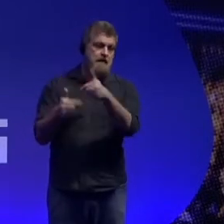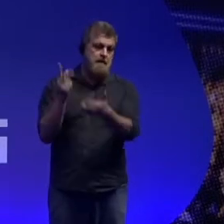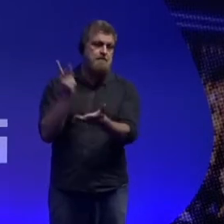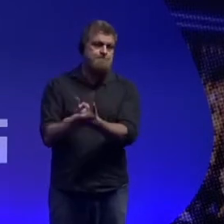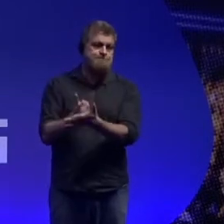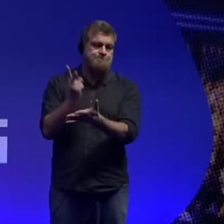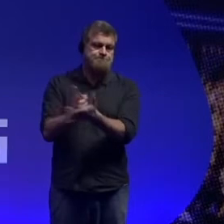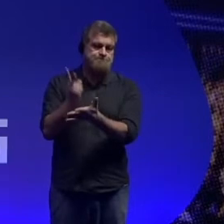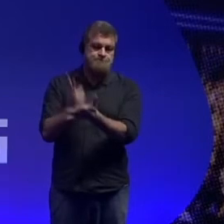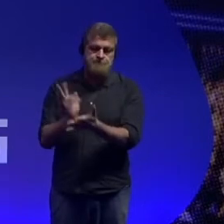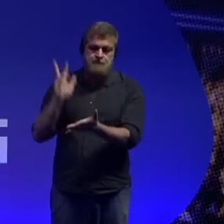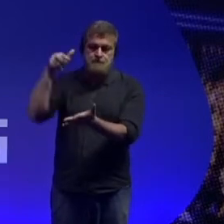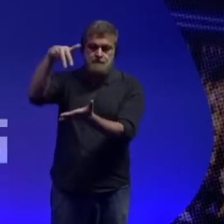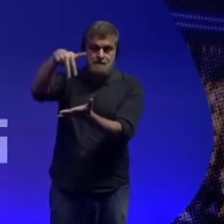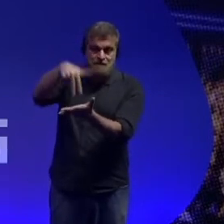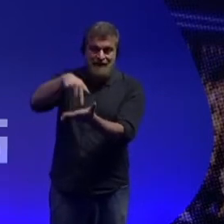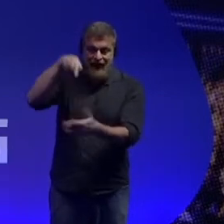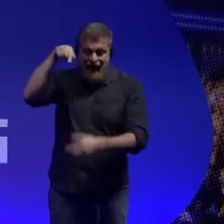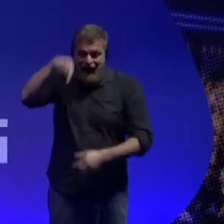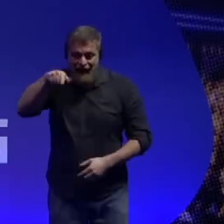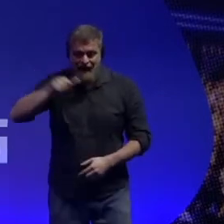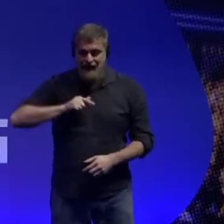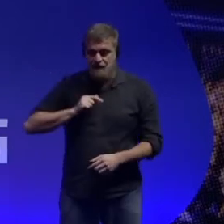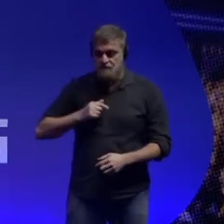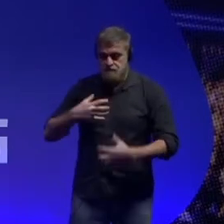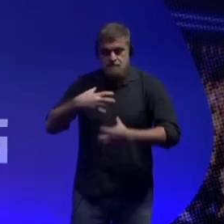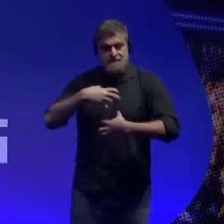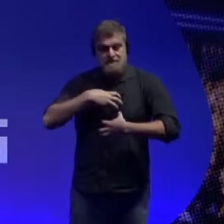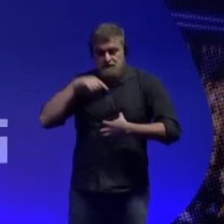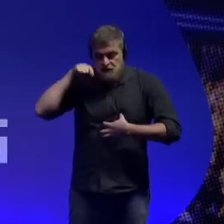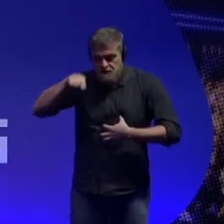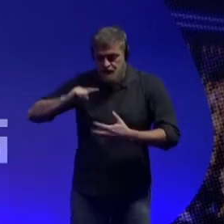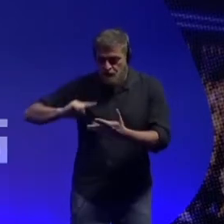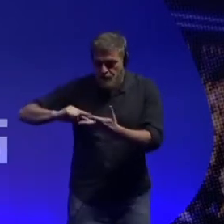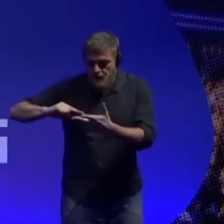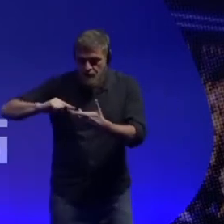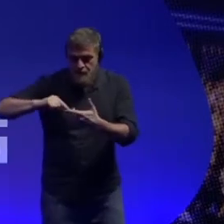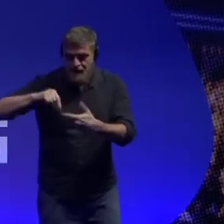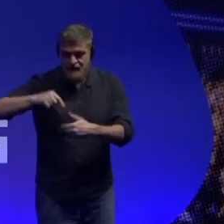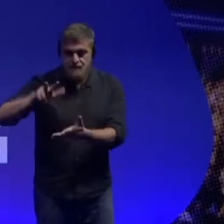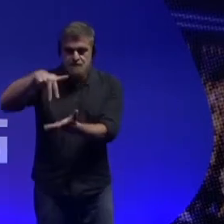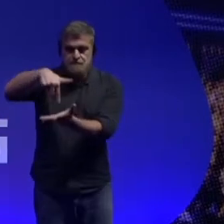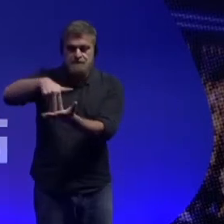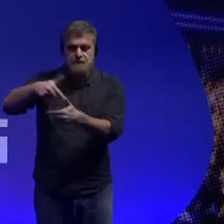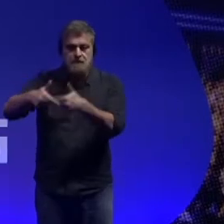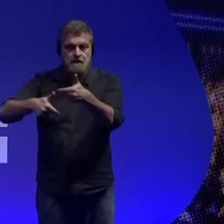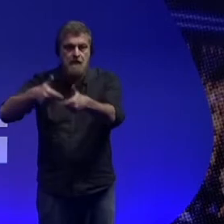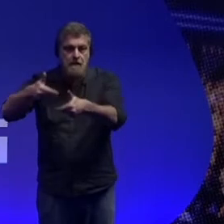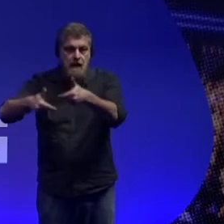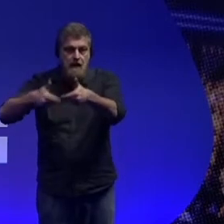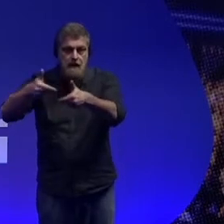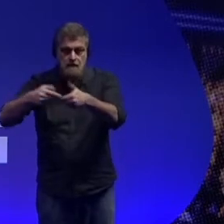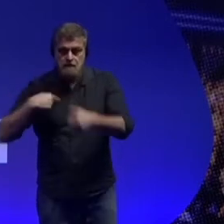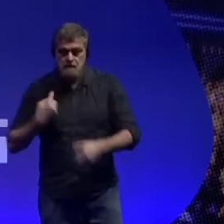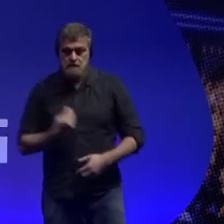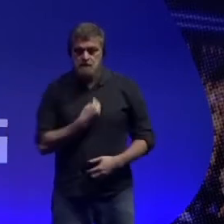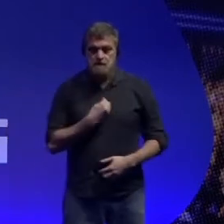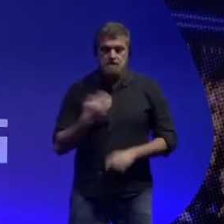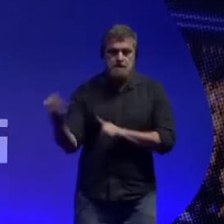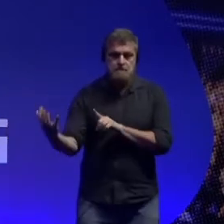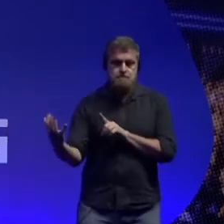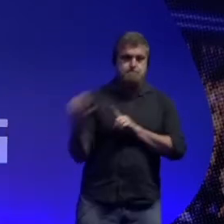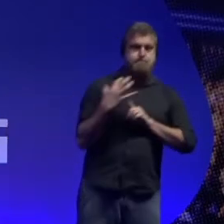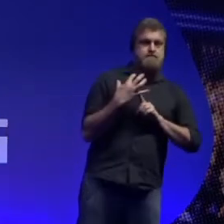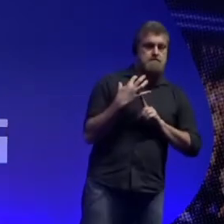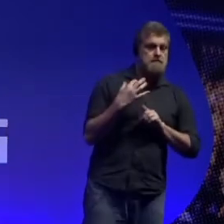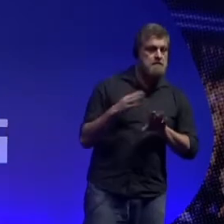no nosso trabalho, ou a energia que a gente vai criar, os sentimentos que a gente vai carregar, eles impactam toda a nossa vida.